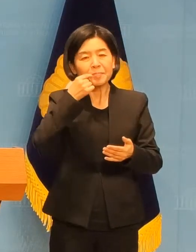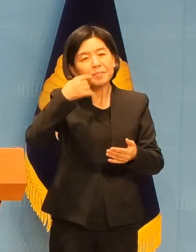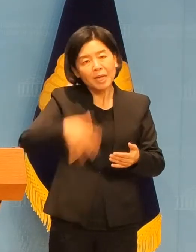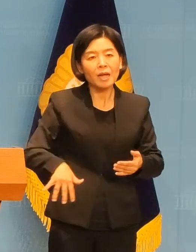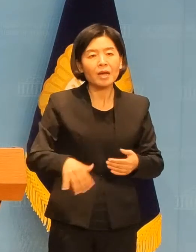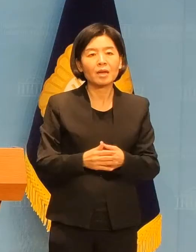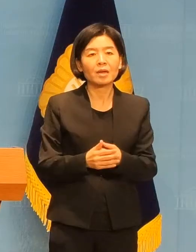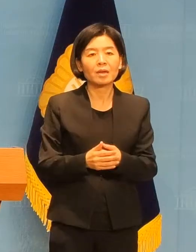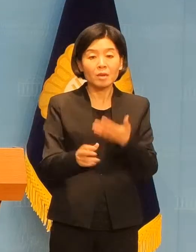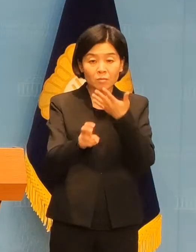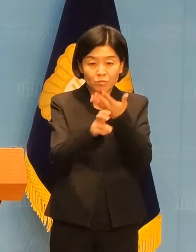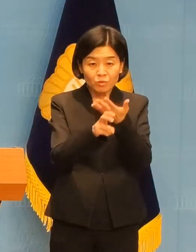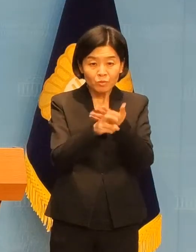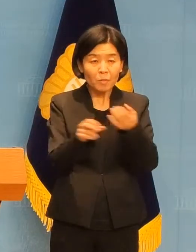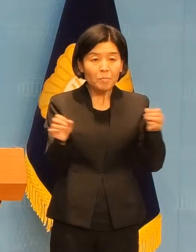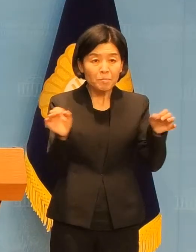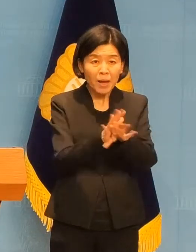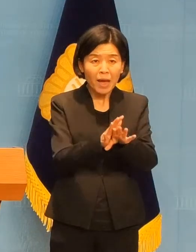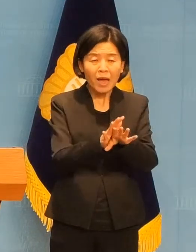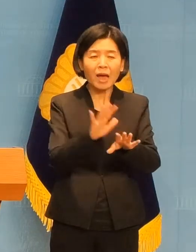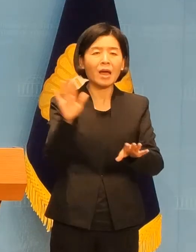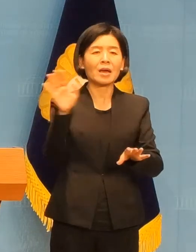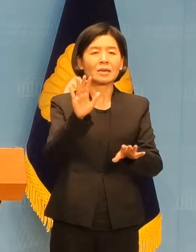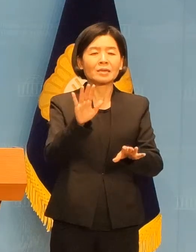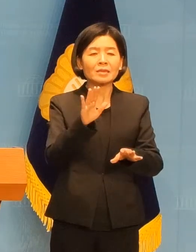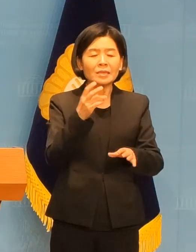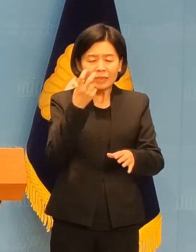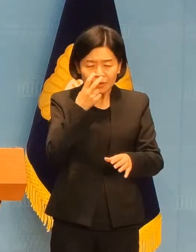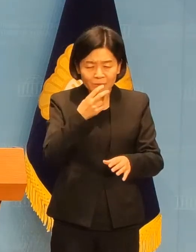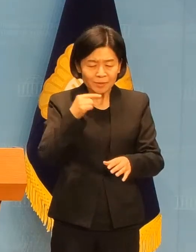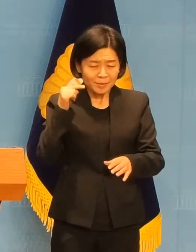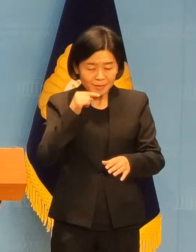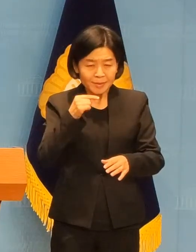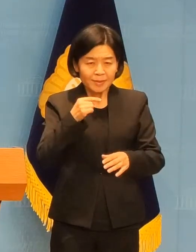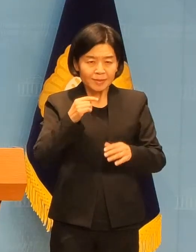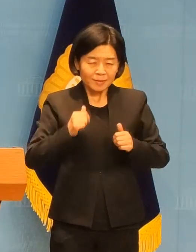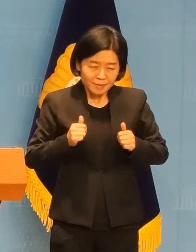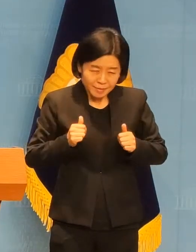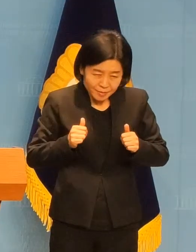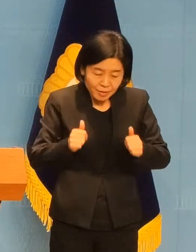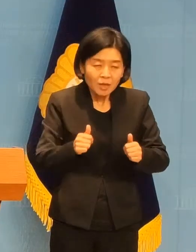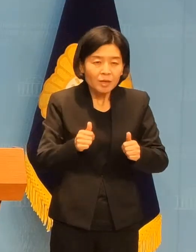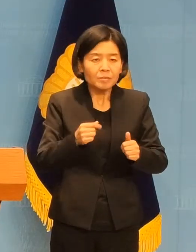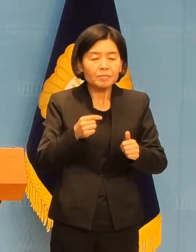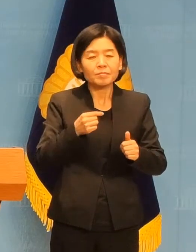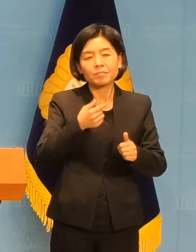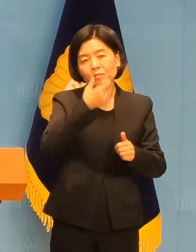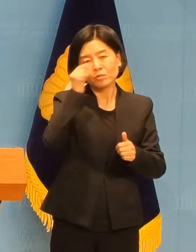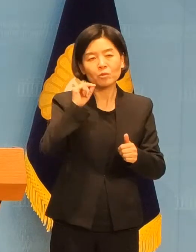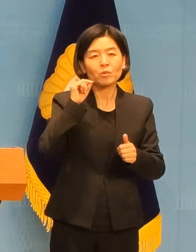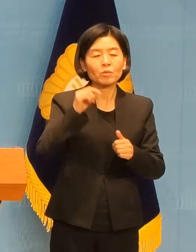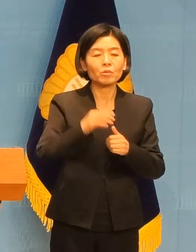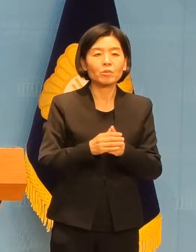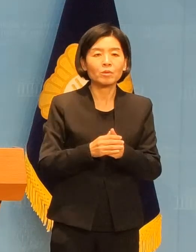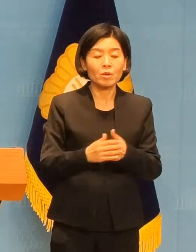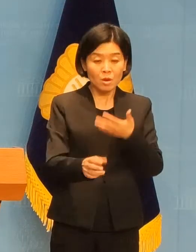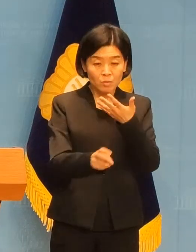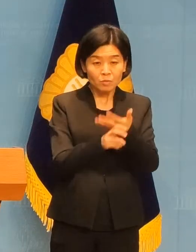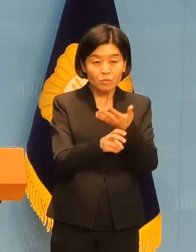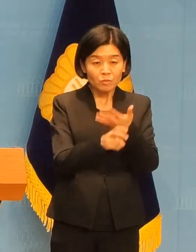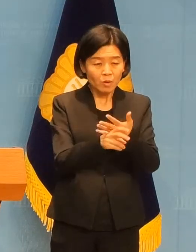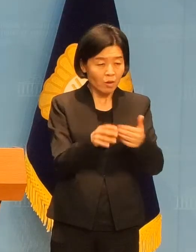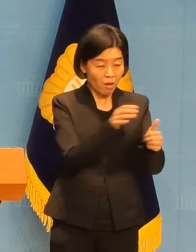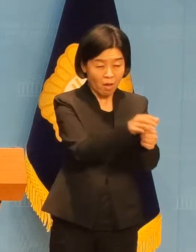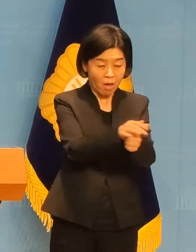불법이 사라진 것이 아니라 단속의 깊이와 의지가 부족했다는 뜻입니다. 여전히 불법 하도급은